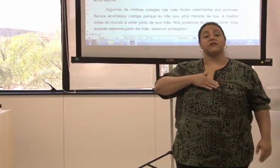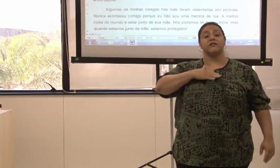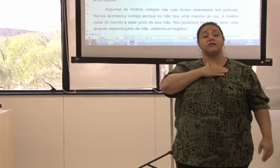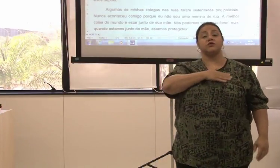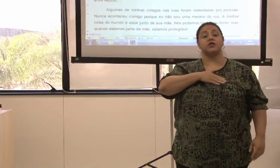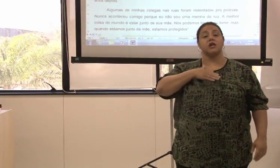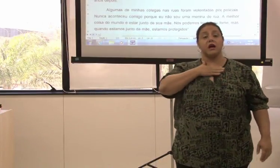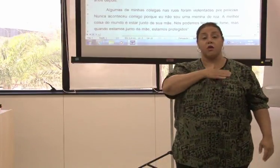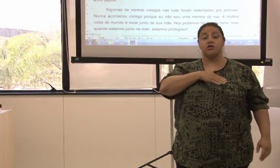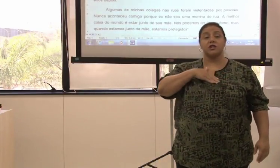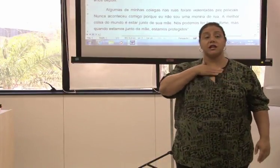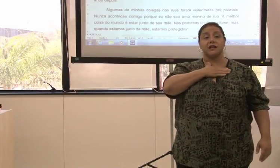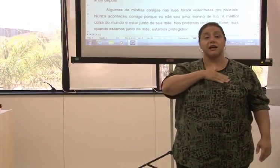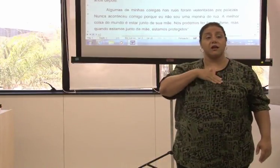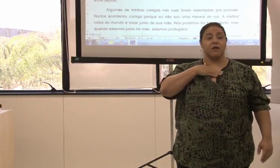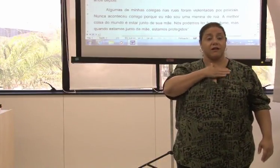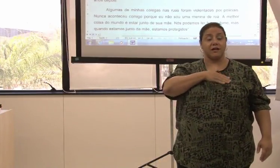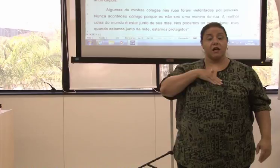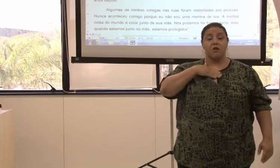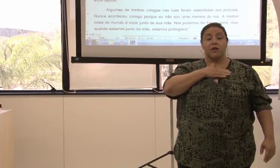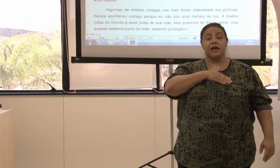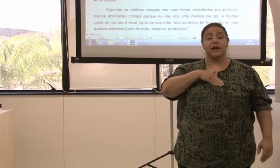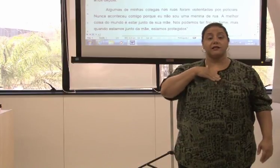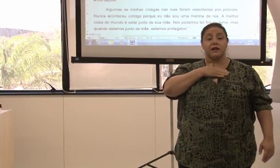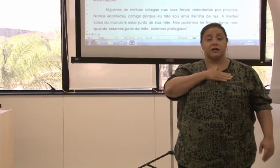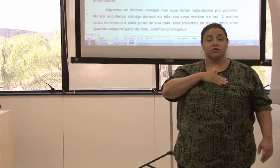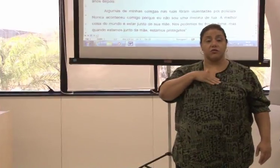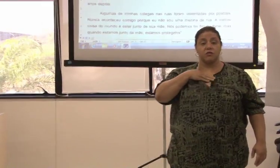fazer o dia, é o dia que está aqui, ó. O que quer dizer isso?